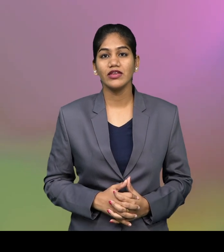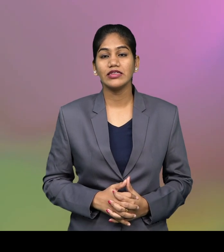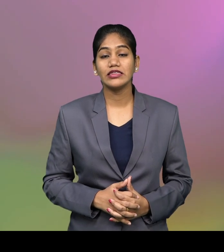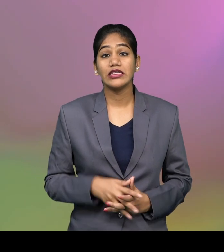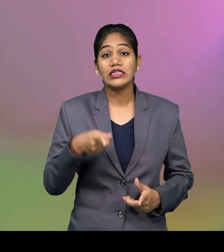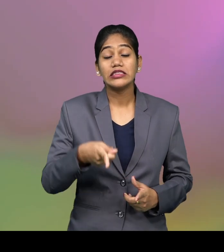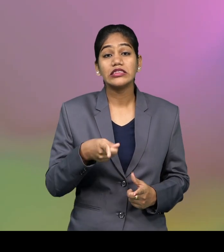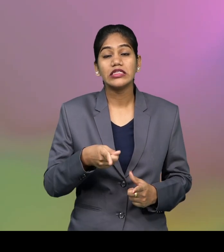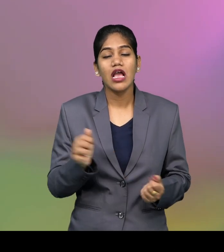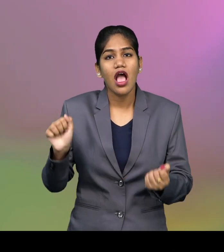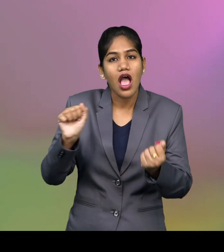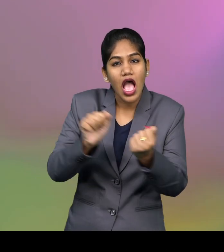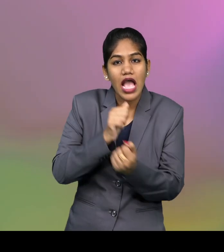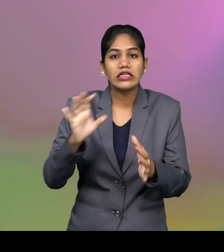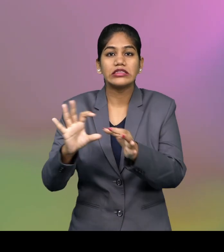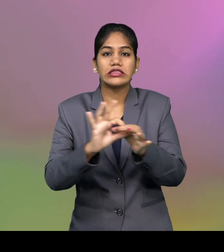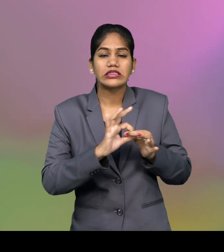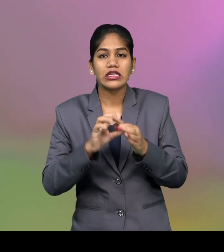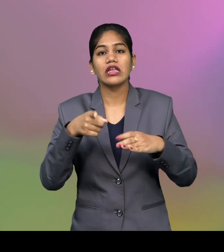ప్రమాద సంబంధిత విపత్తులు.